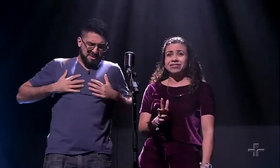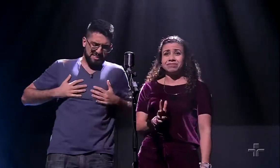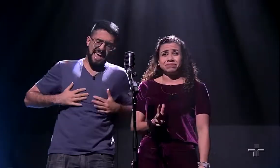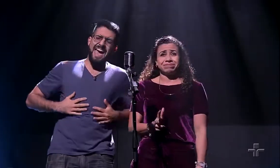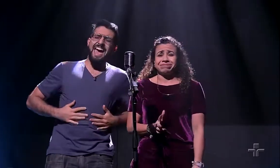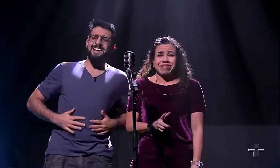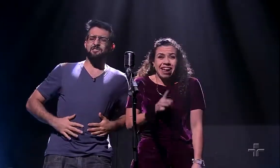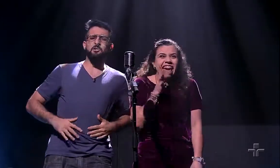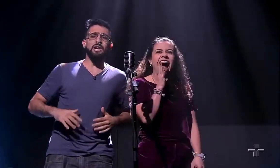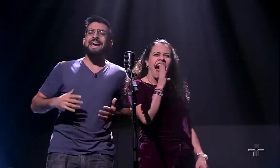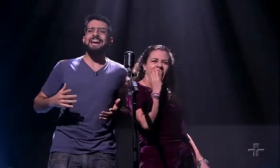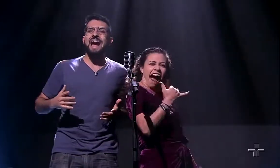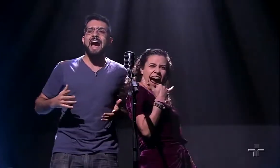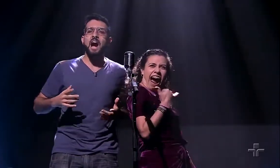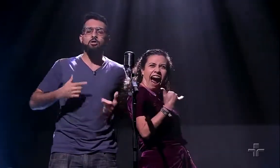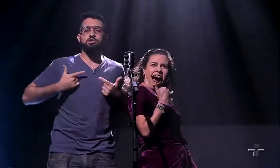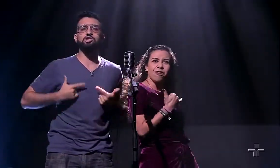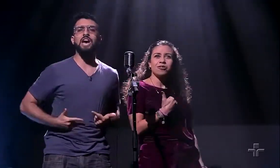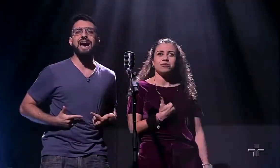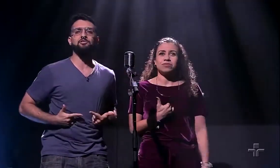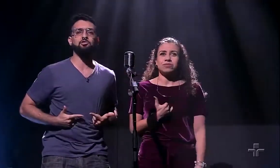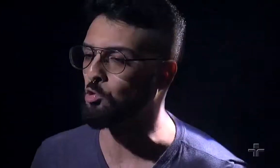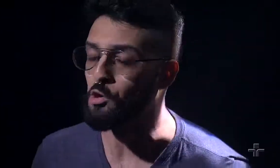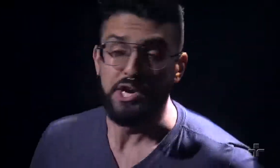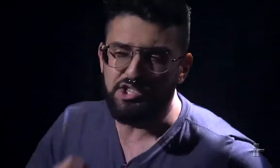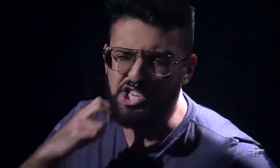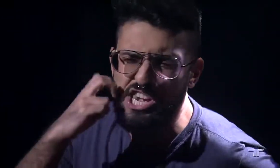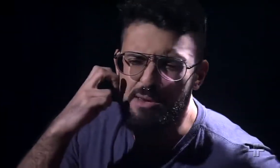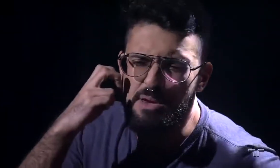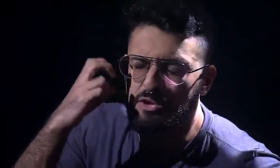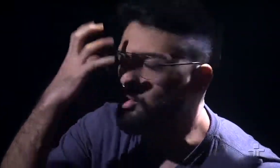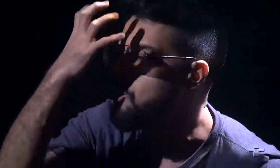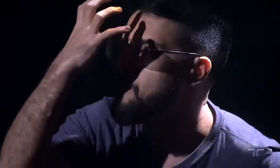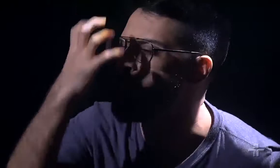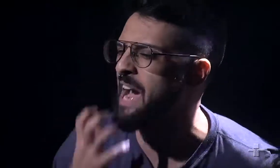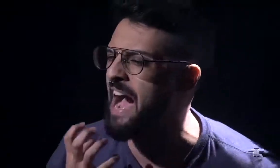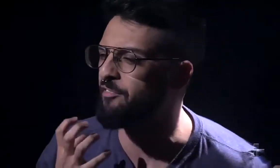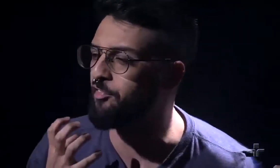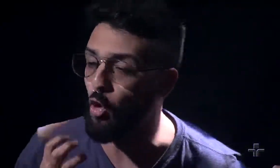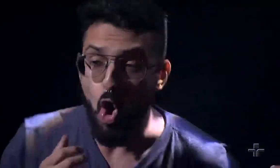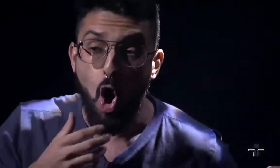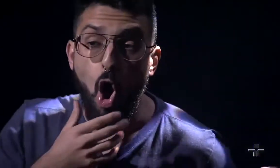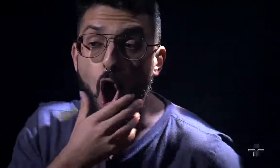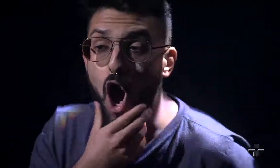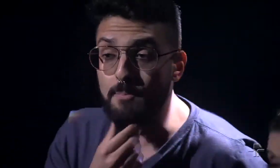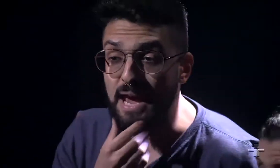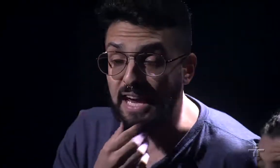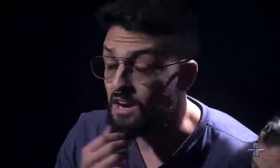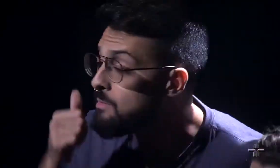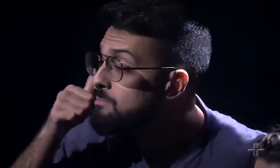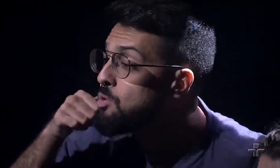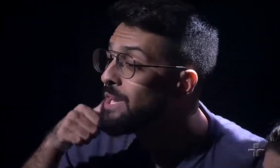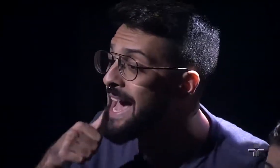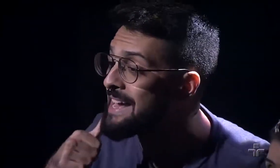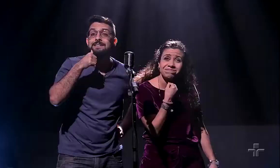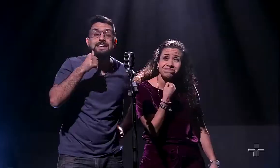lerdo legal chato tímido bravo homem e mulher